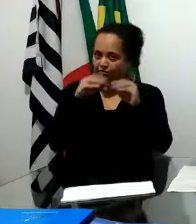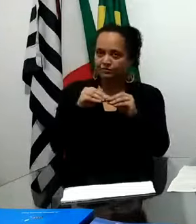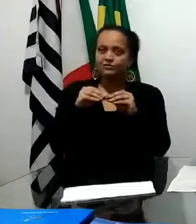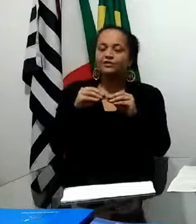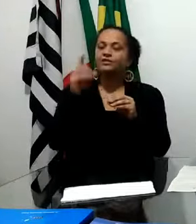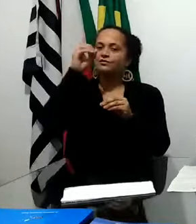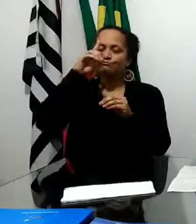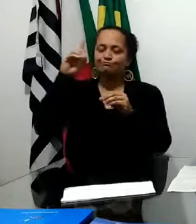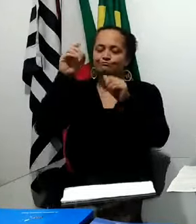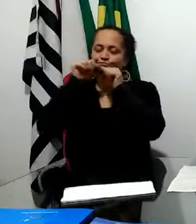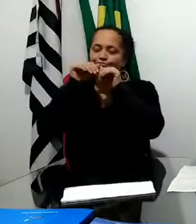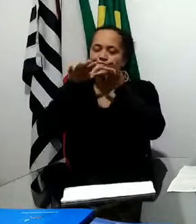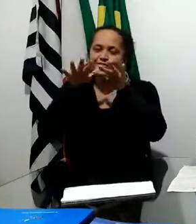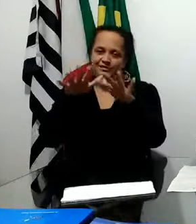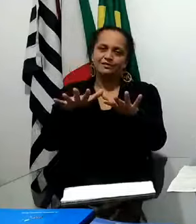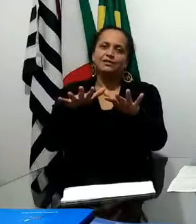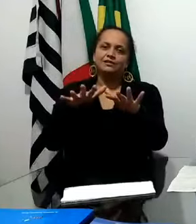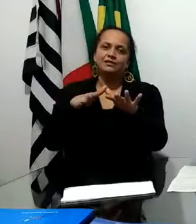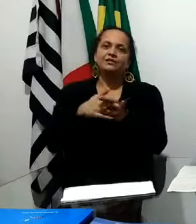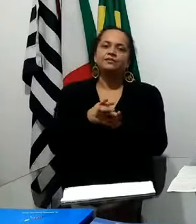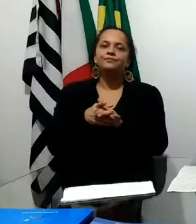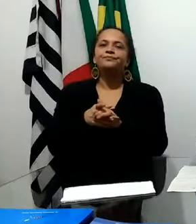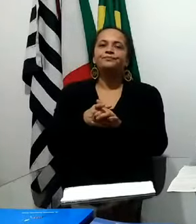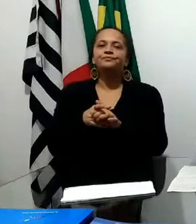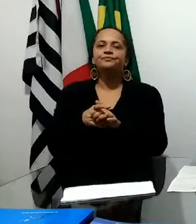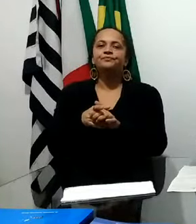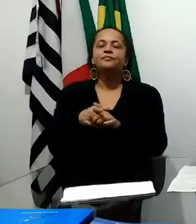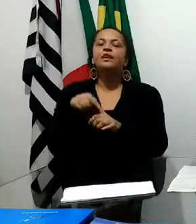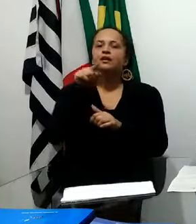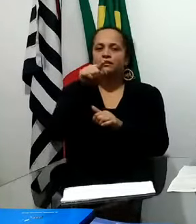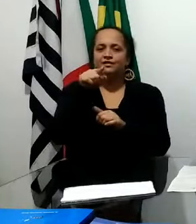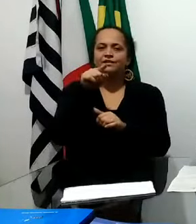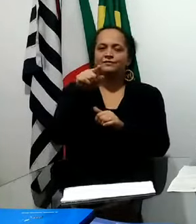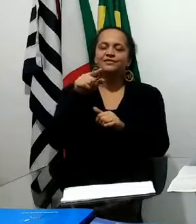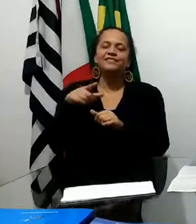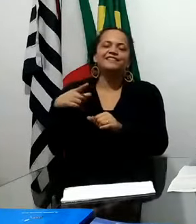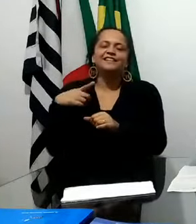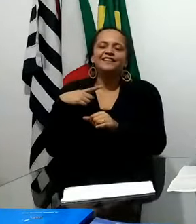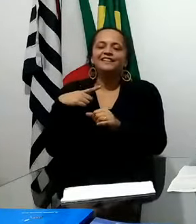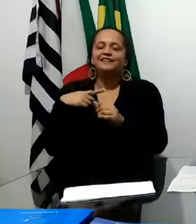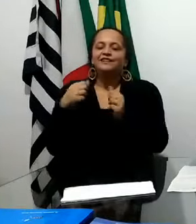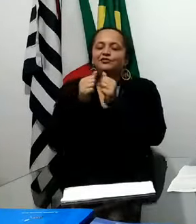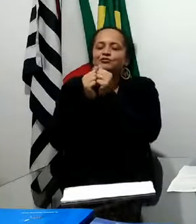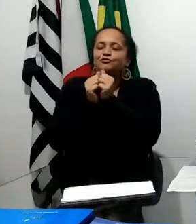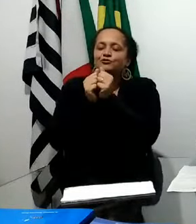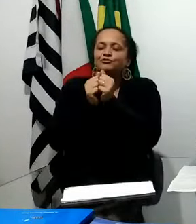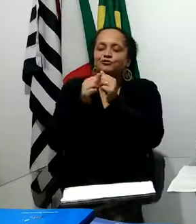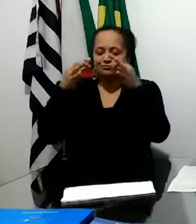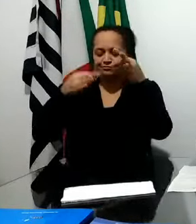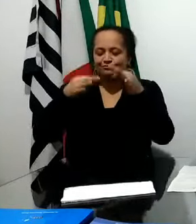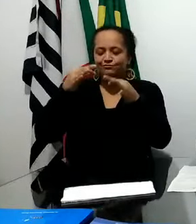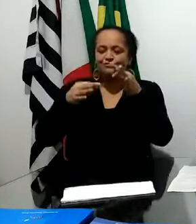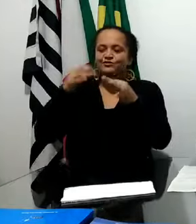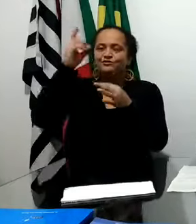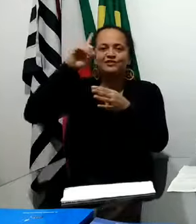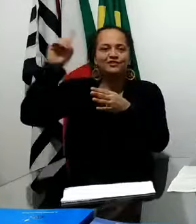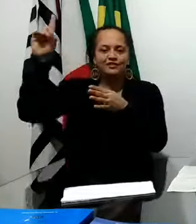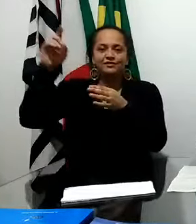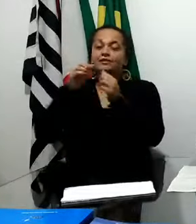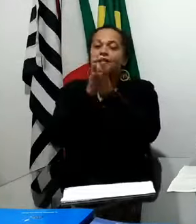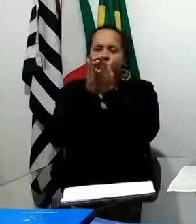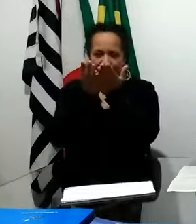Deus te abençoe. Que você tenha o sono dos justos. E se essa palavra te abençoou,